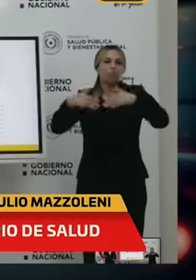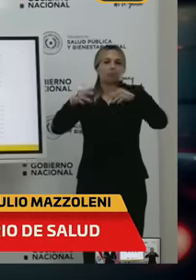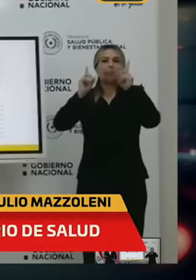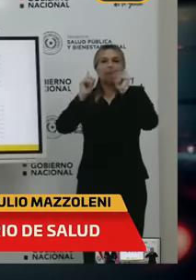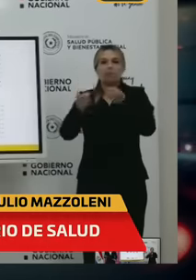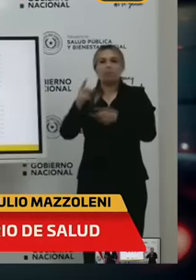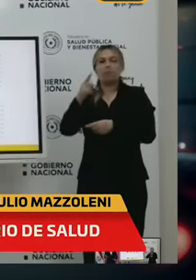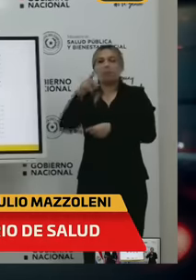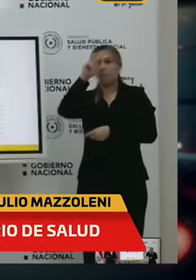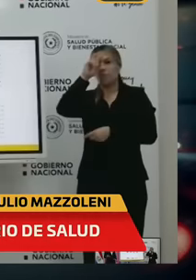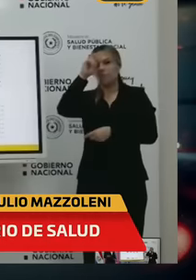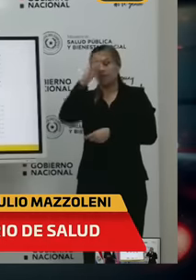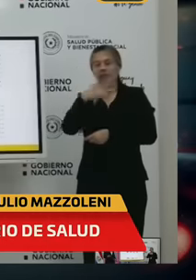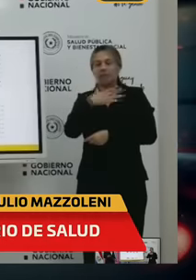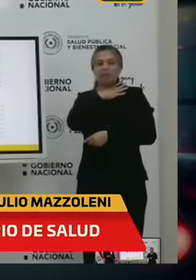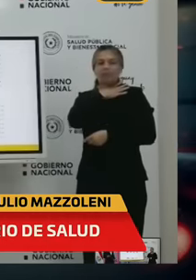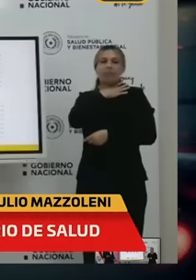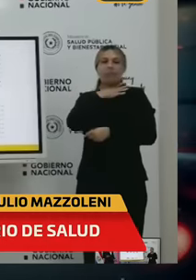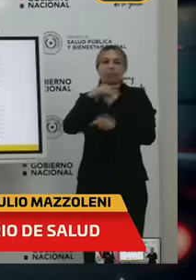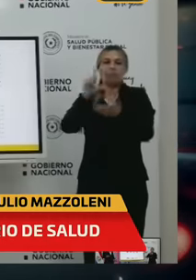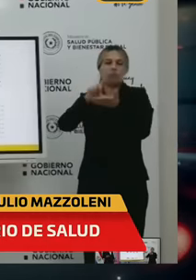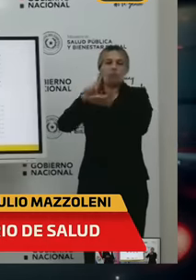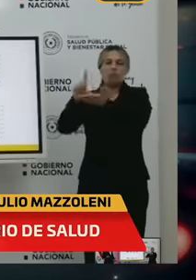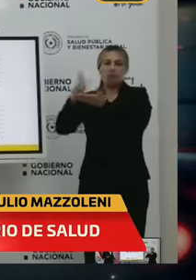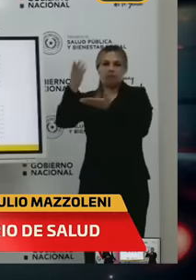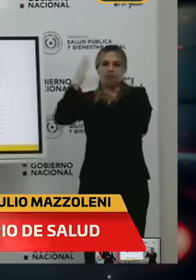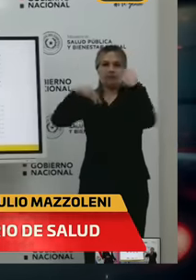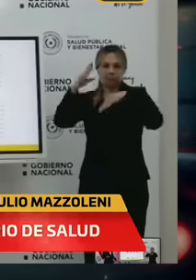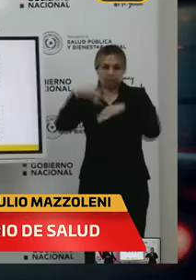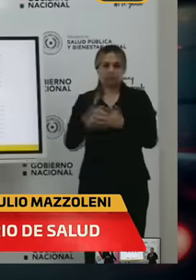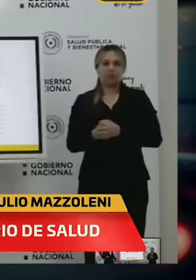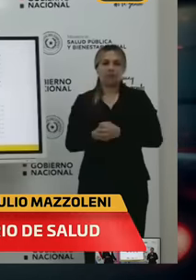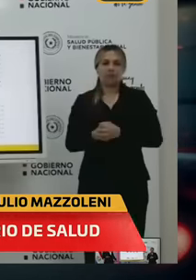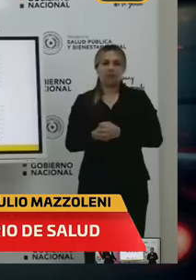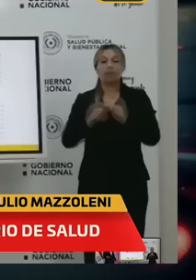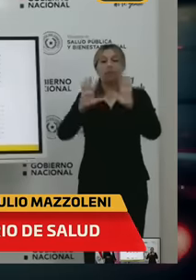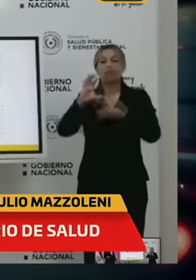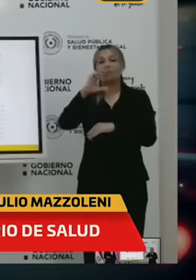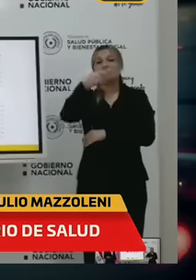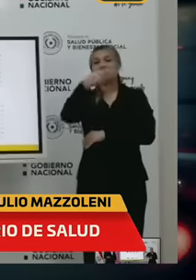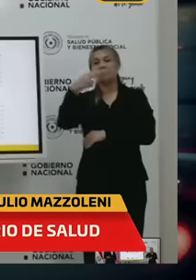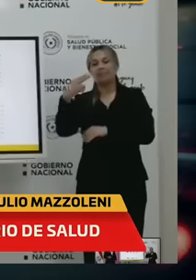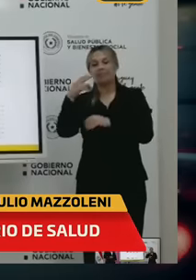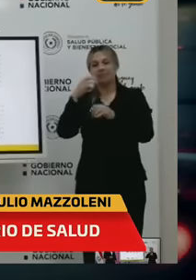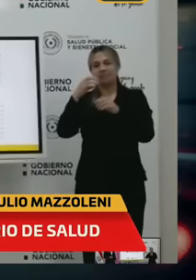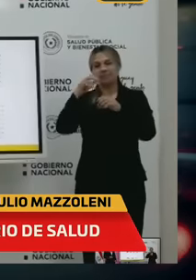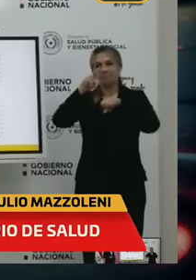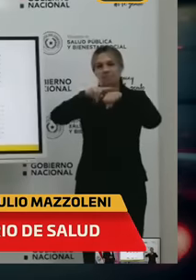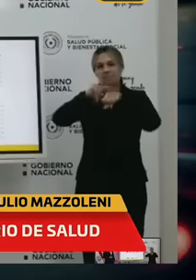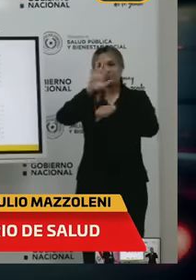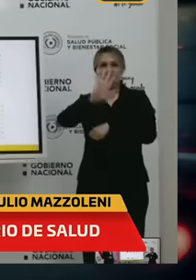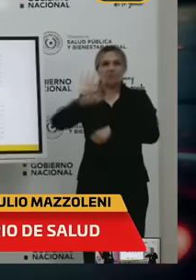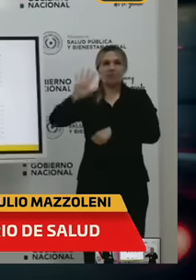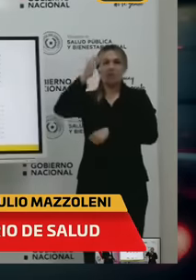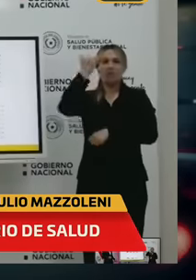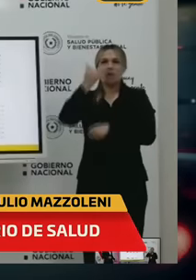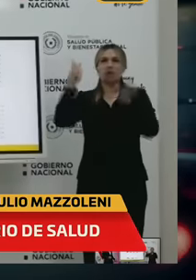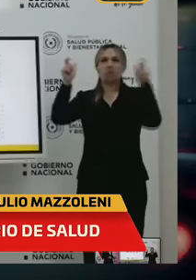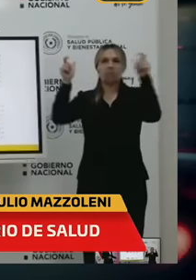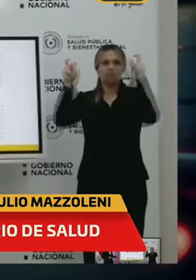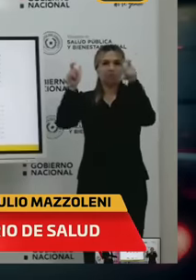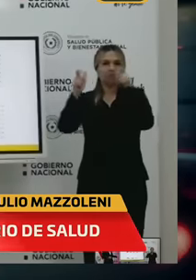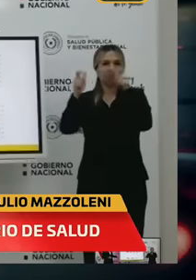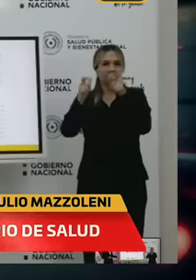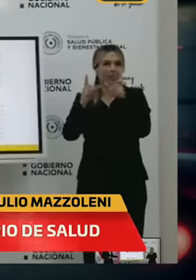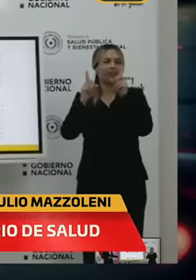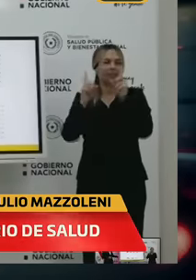demanda de los servicios en Concepción. En el Chaco paraguayo, el Chaco central, también estamos apreciando un descenso. Fíjense